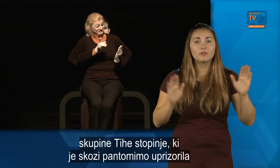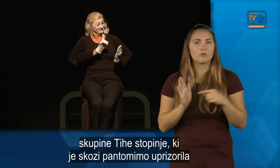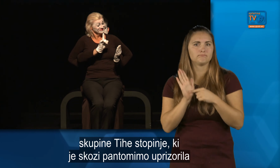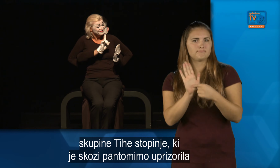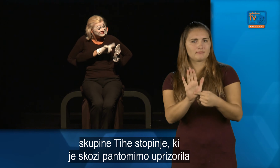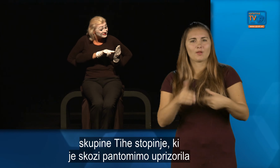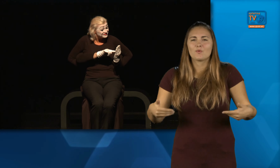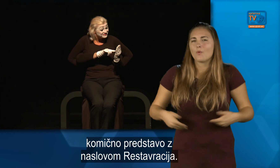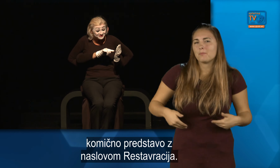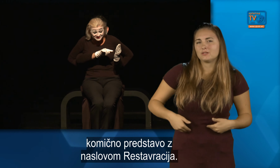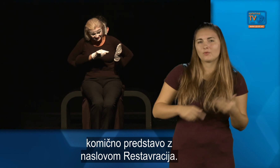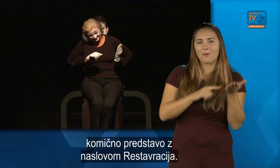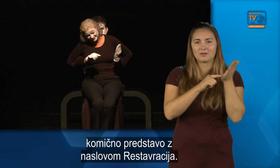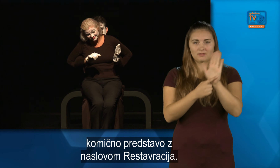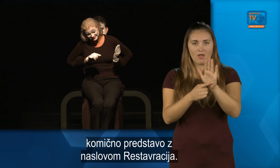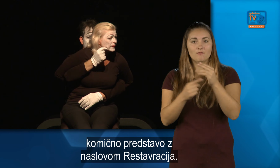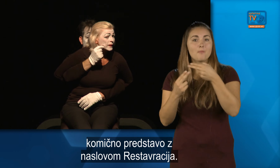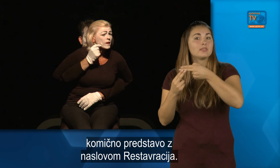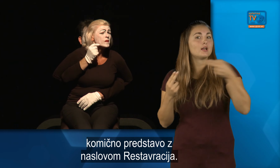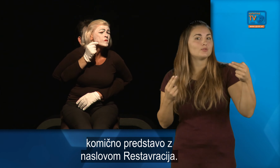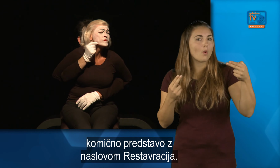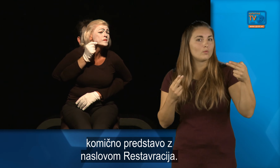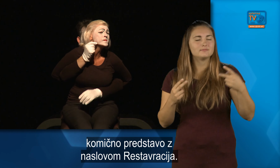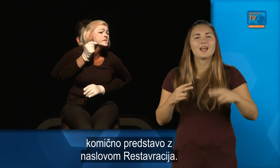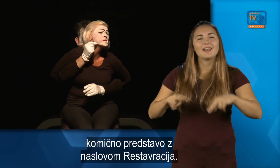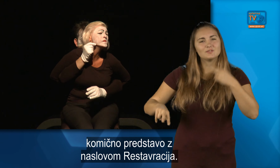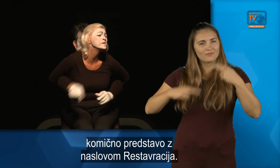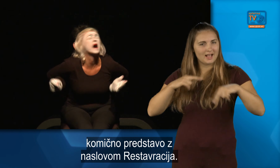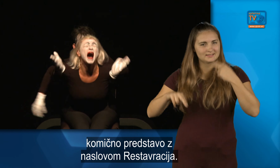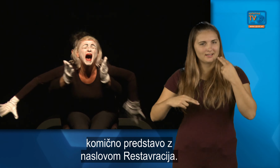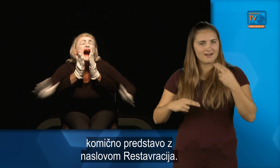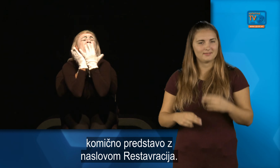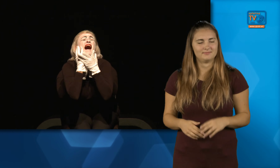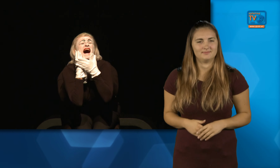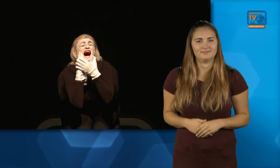predstavo z naslovom Restavracija.